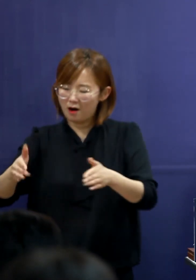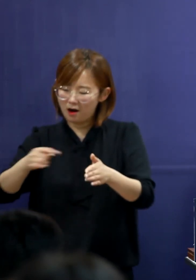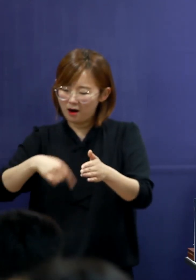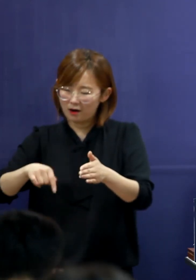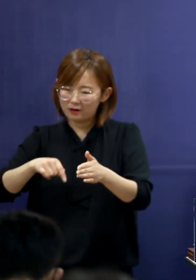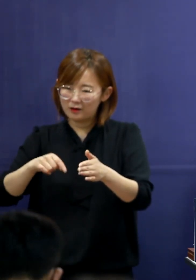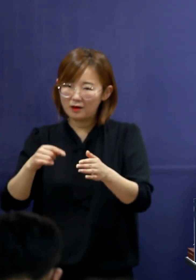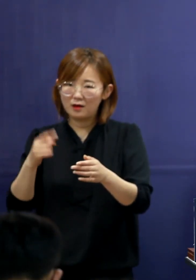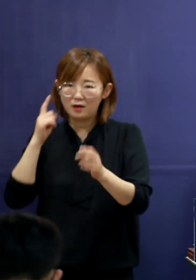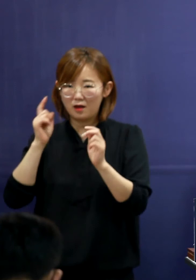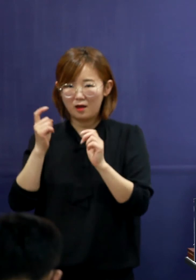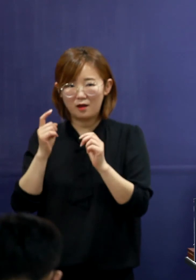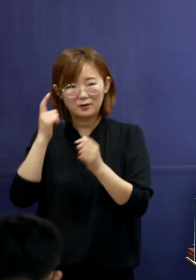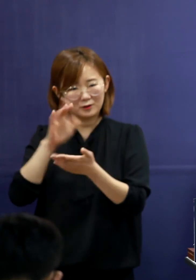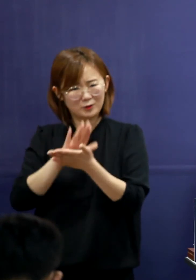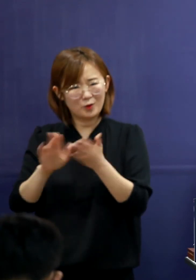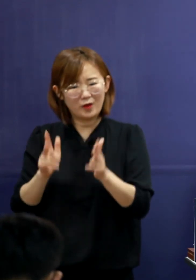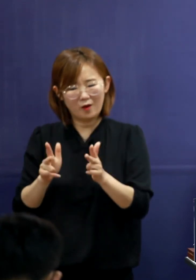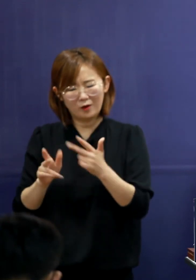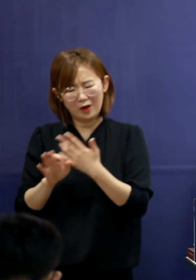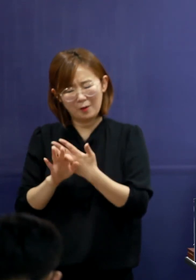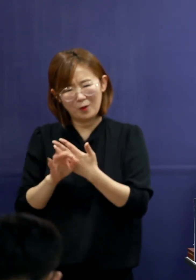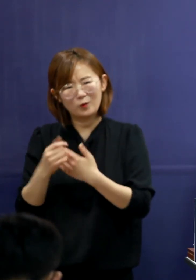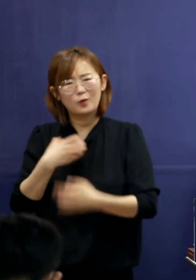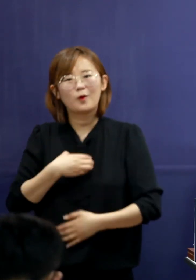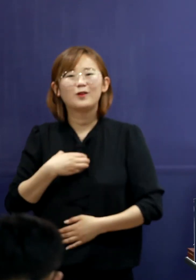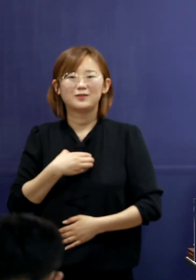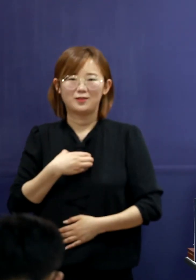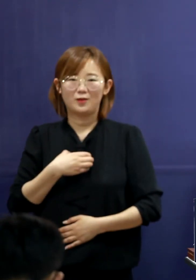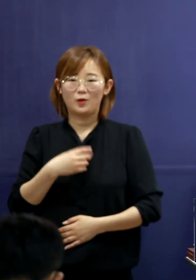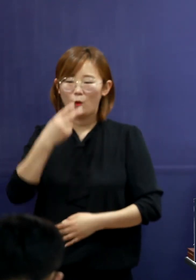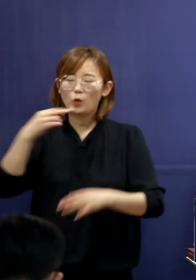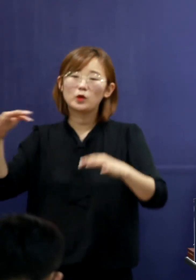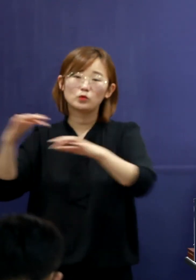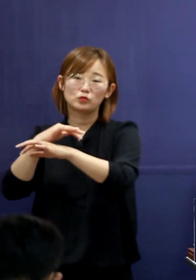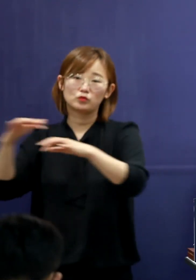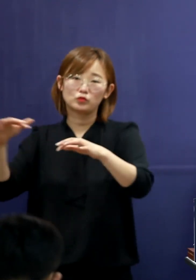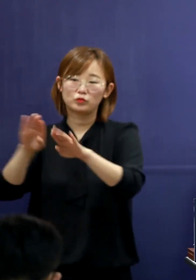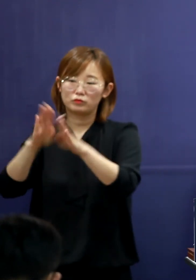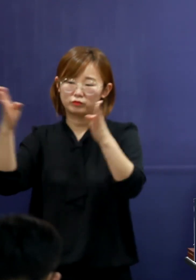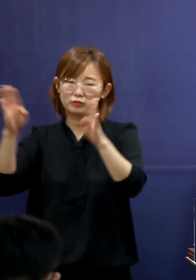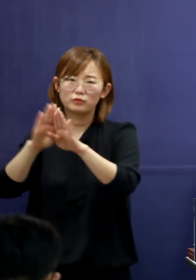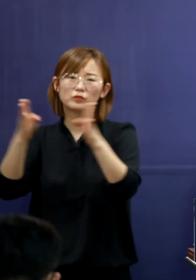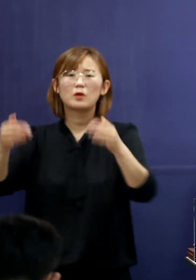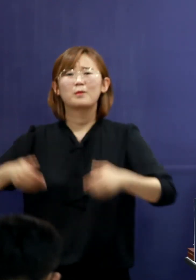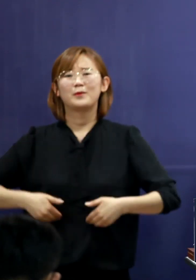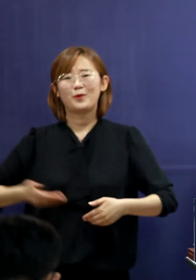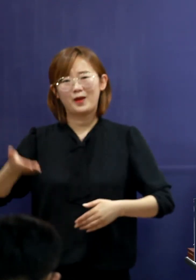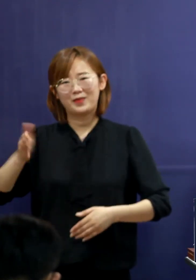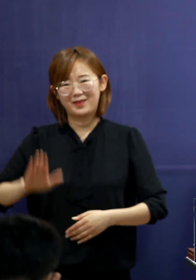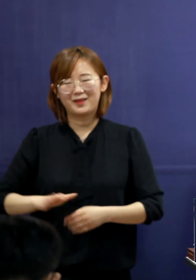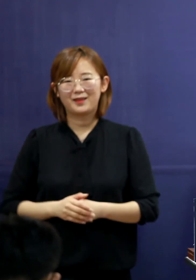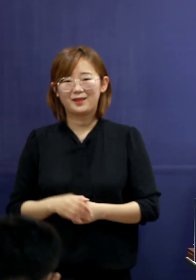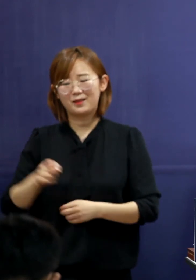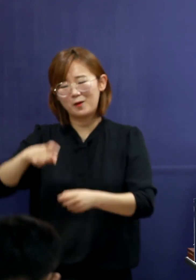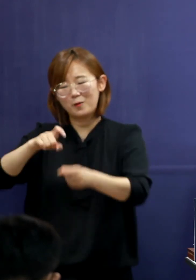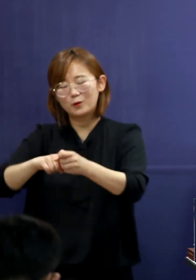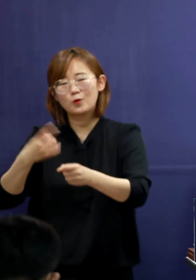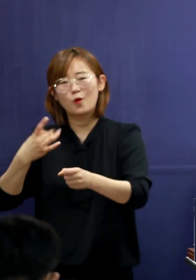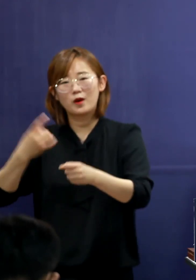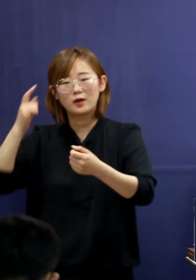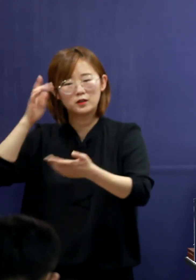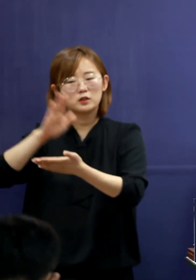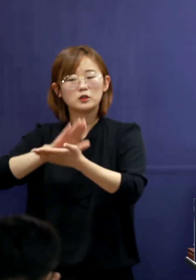좀 자주 시키고 그래야 되는데 이제 무더위를 피하기 위해서 가 계시는 것이기